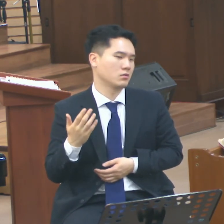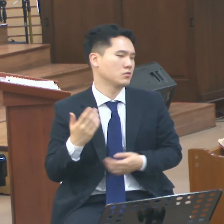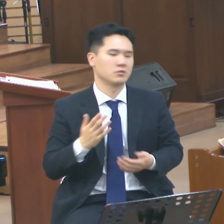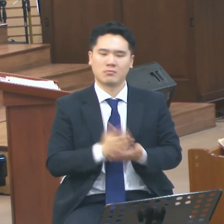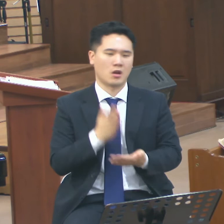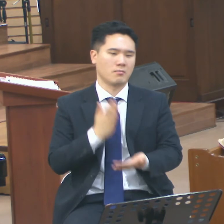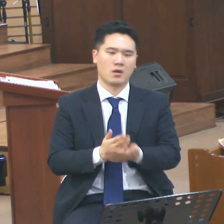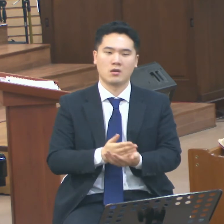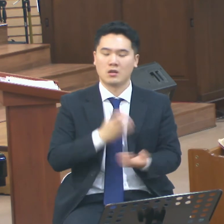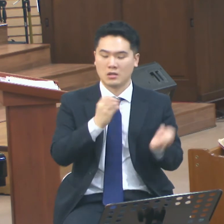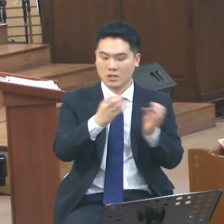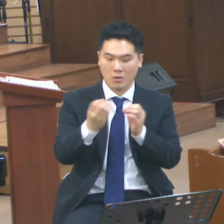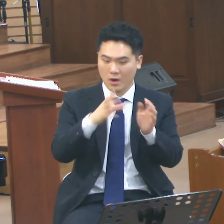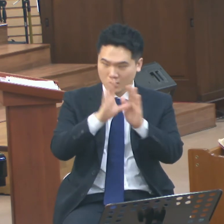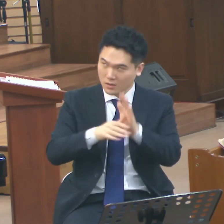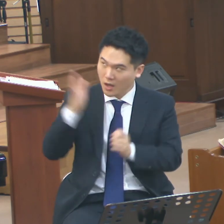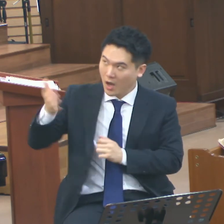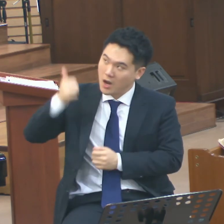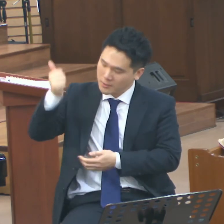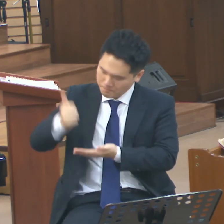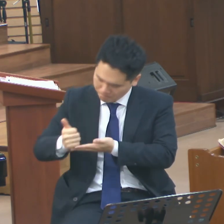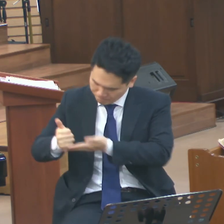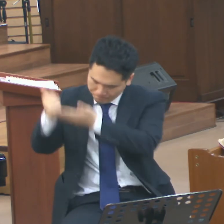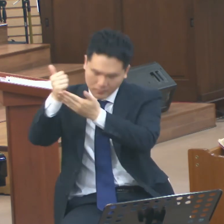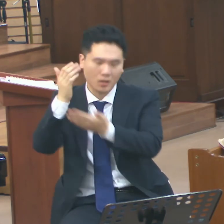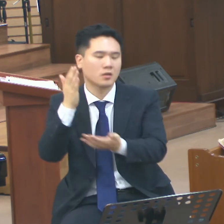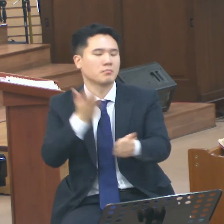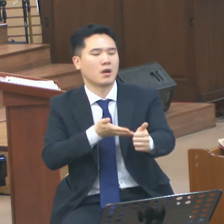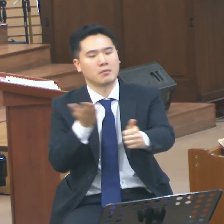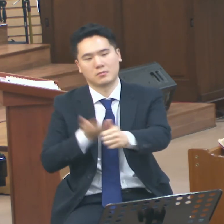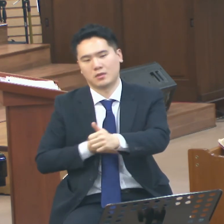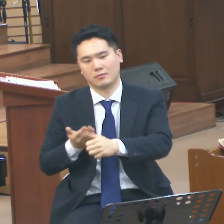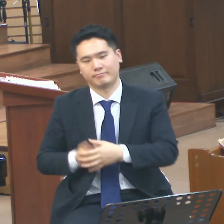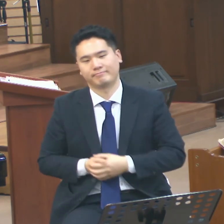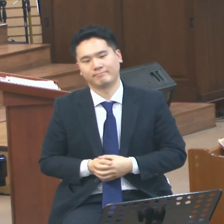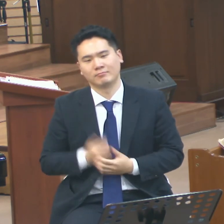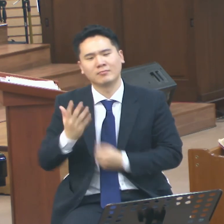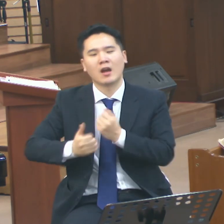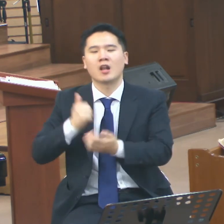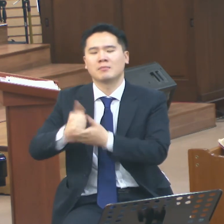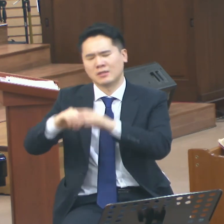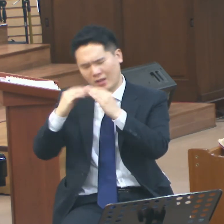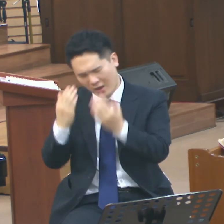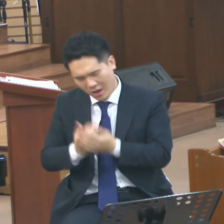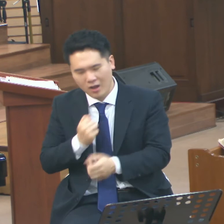높이시기를 바랍니다. 하나님을 찬양하고 하나님을 높이고 하나님이 이루셨다고 고백하고,